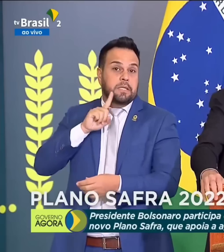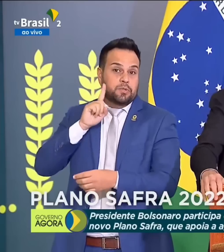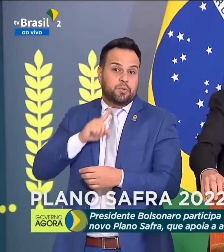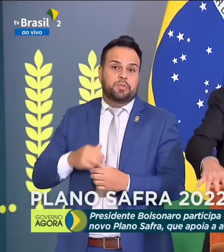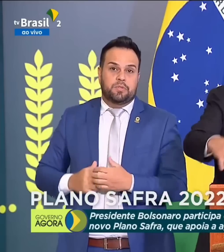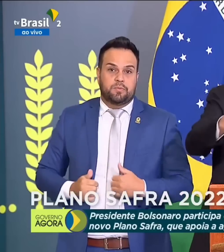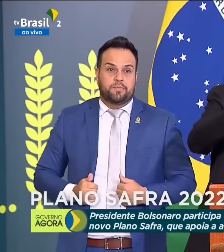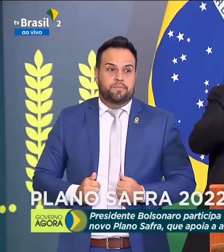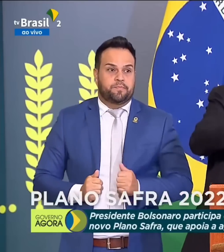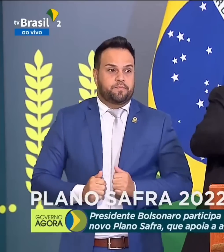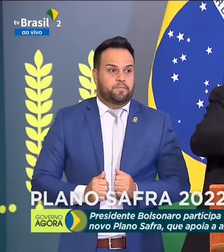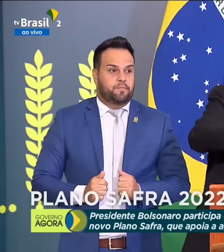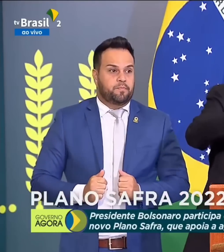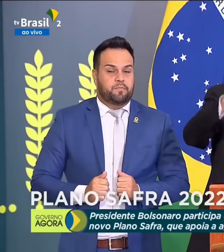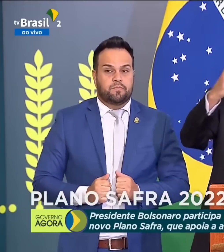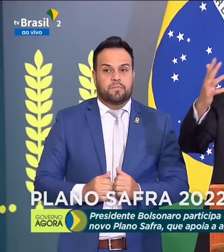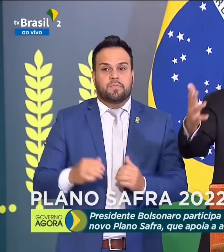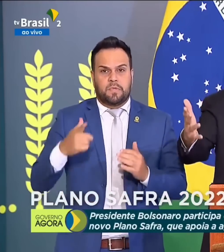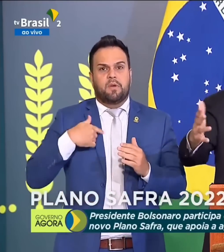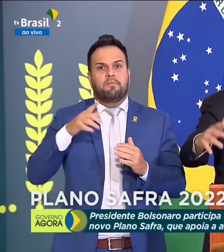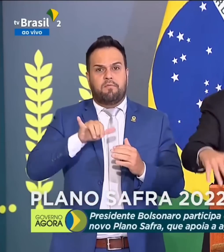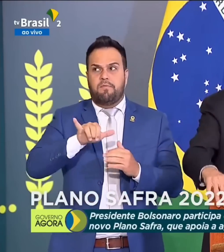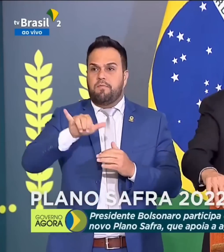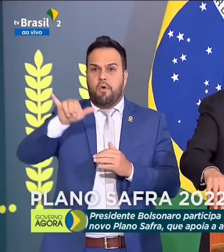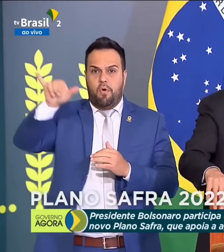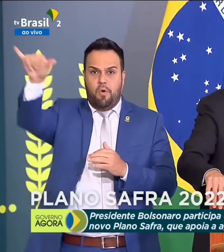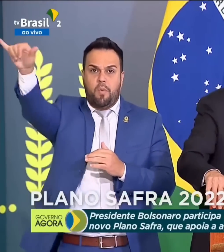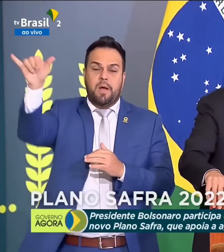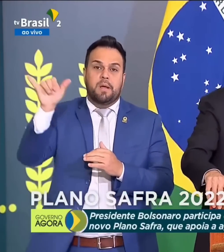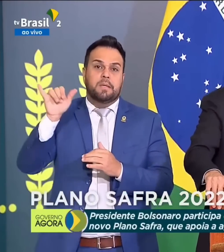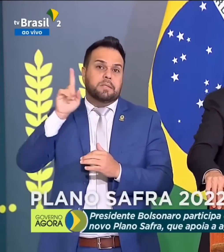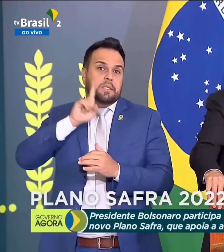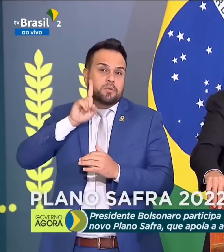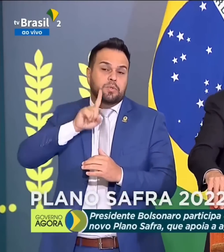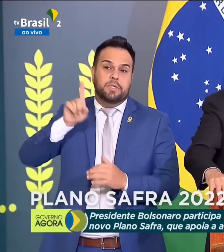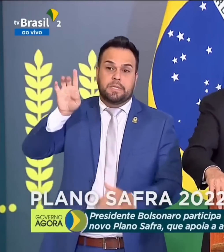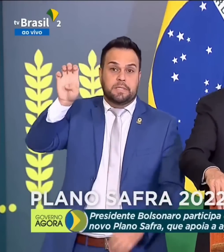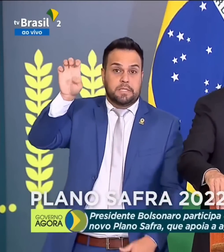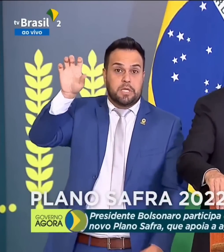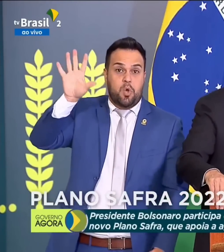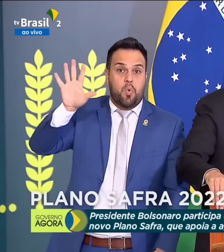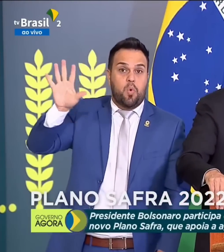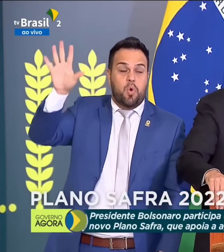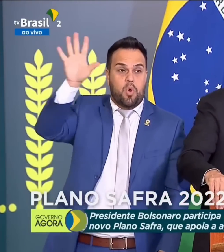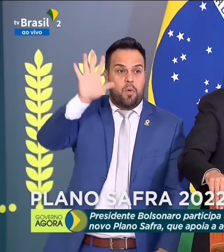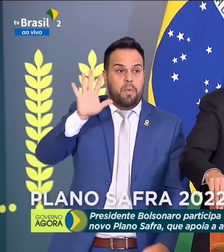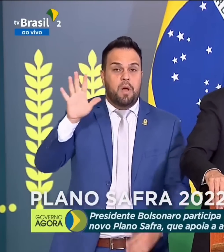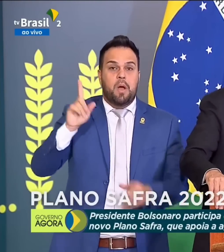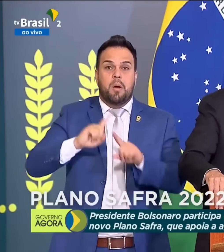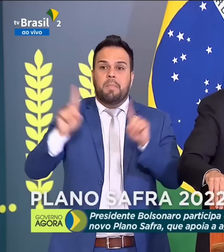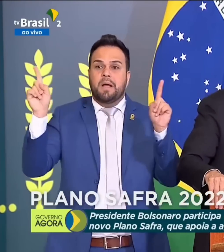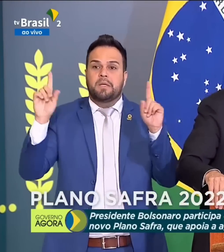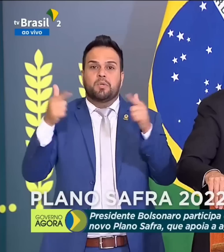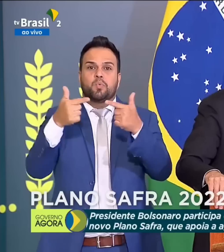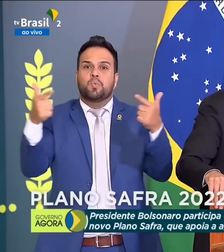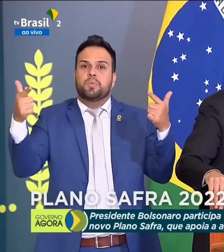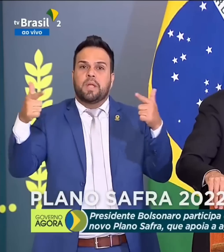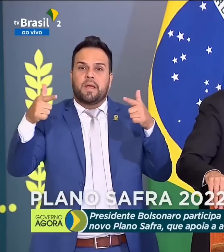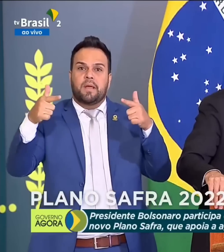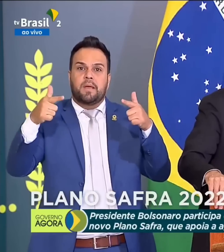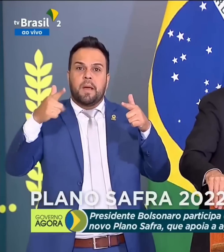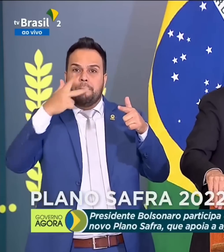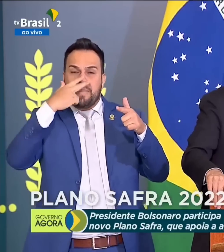voa, Estados Unidos, voa Europa, e a gente não vê manchas verdes lá